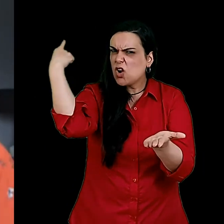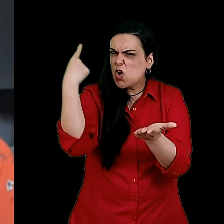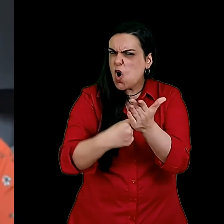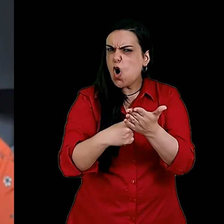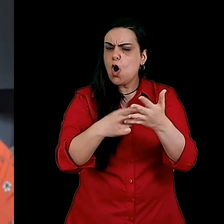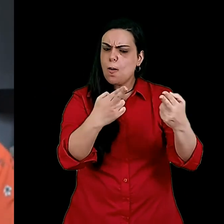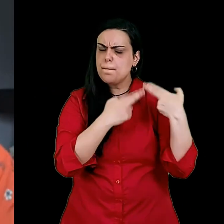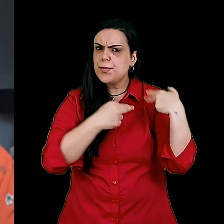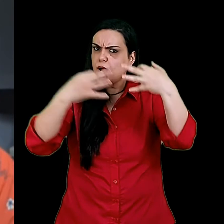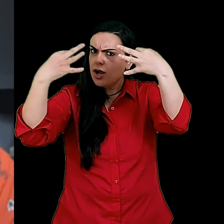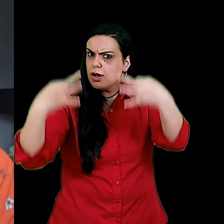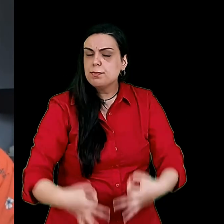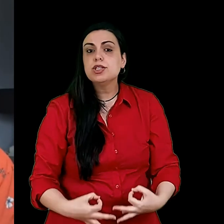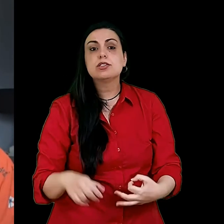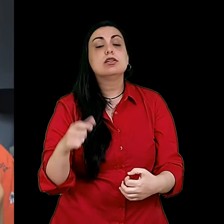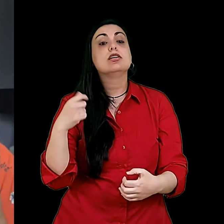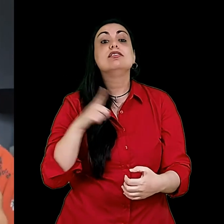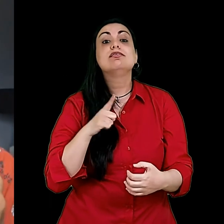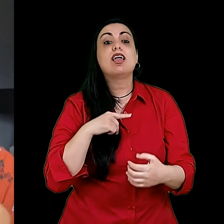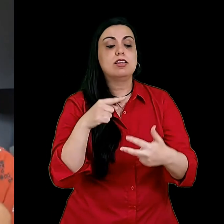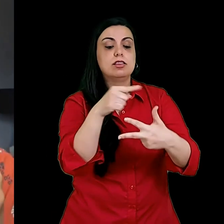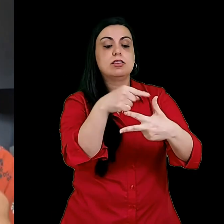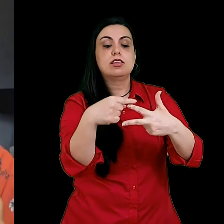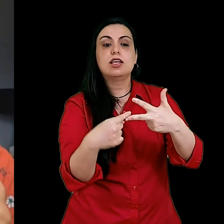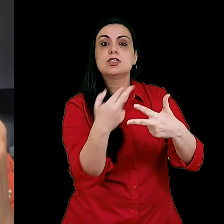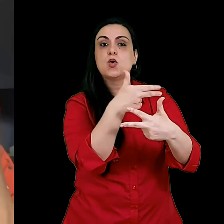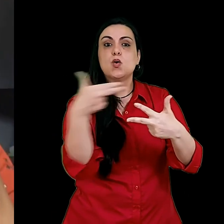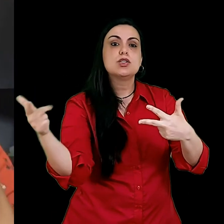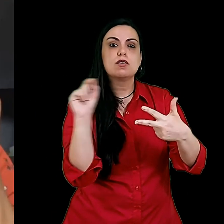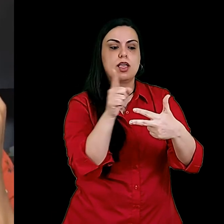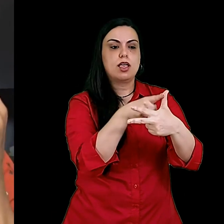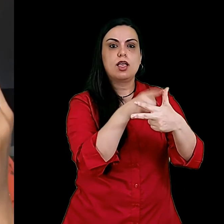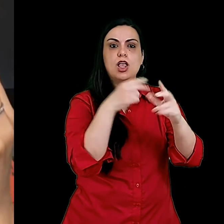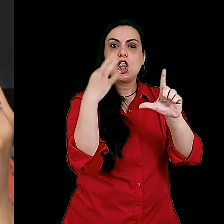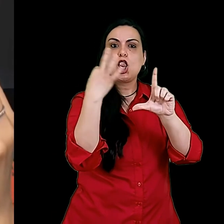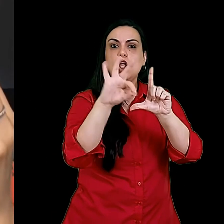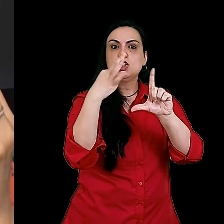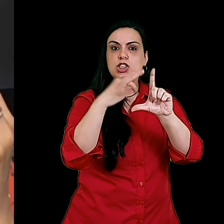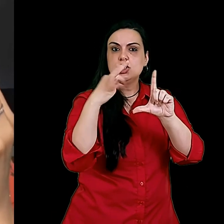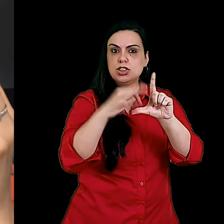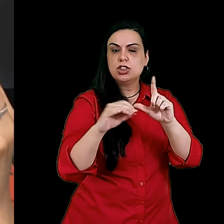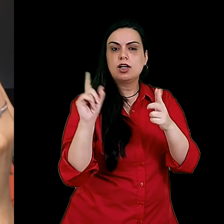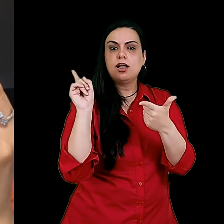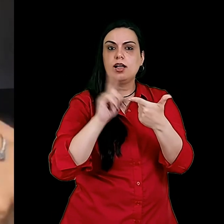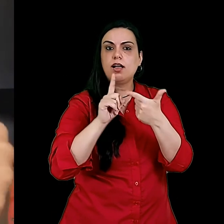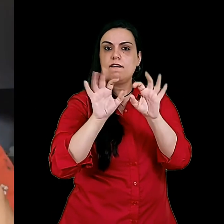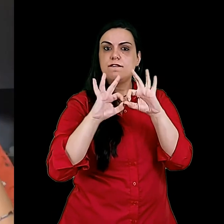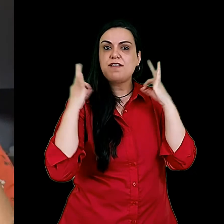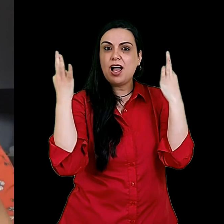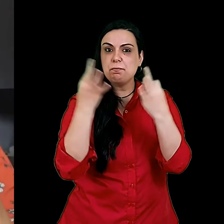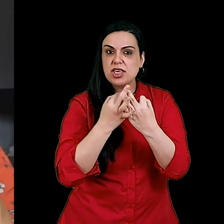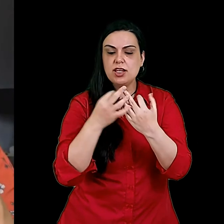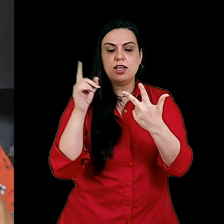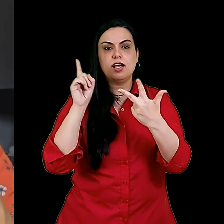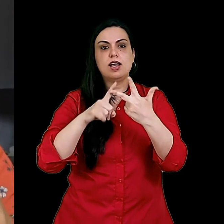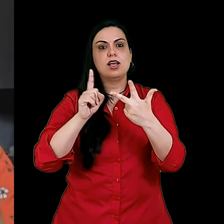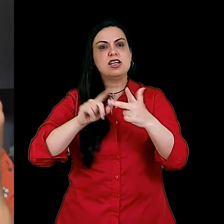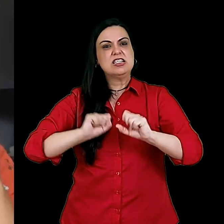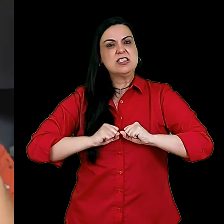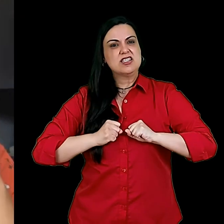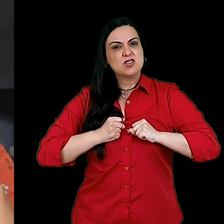chamar, você precisa se comprometer. E esse comprometimento envolve 3 coisas. Anota aí.